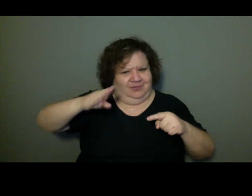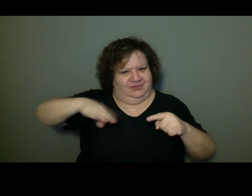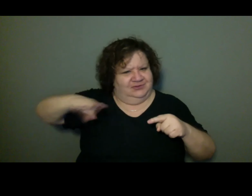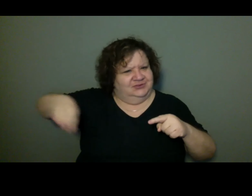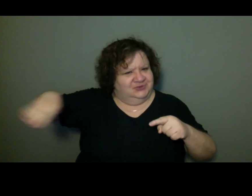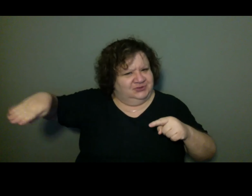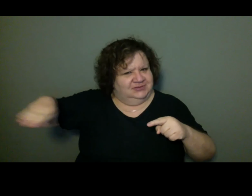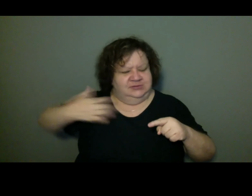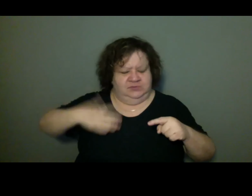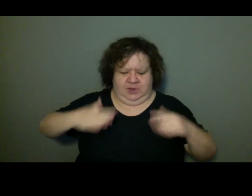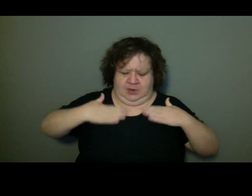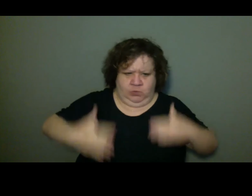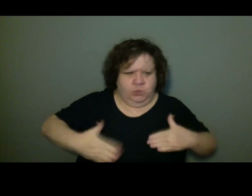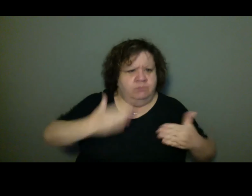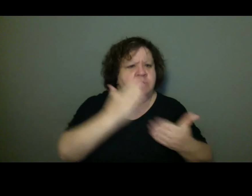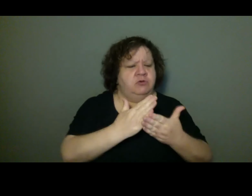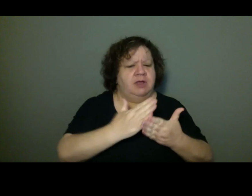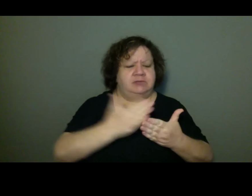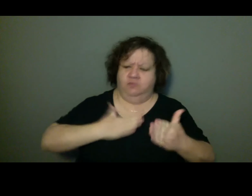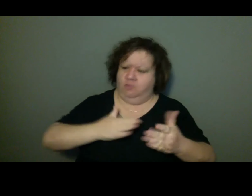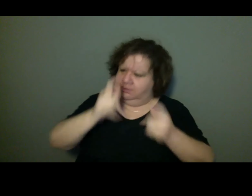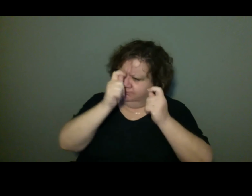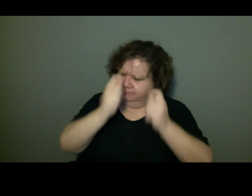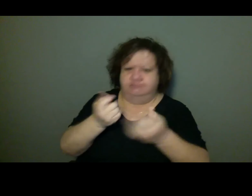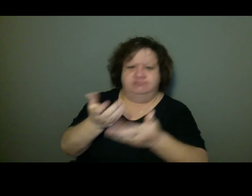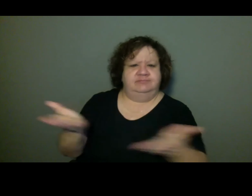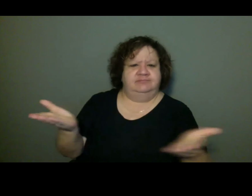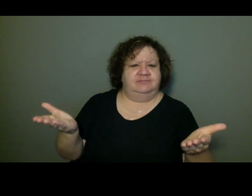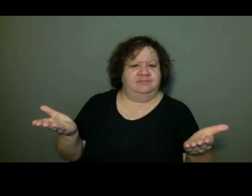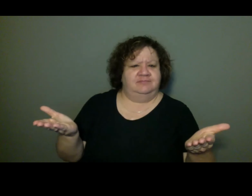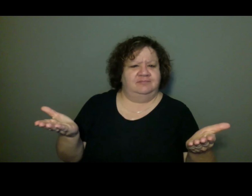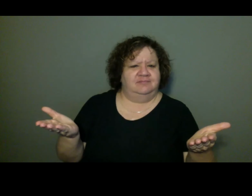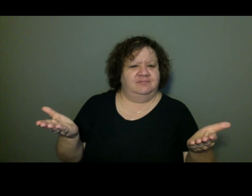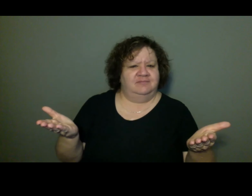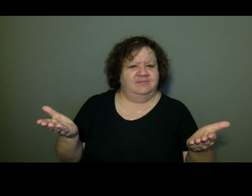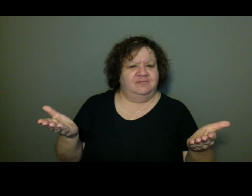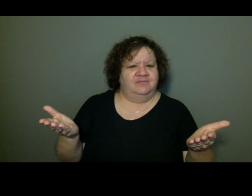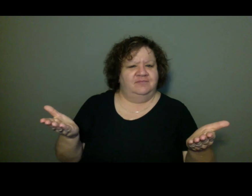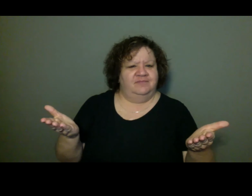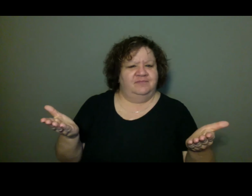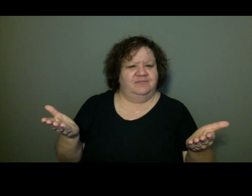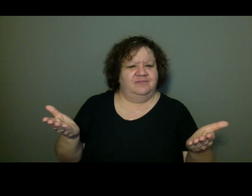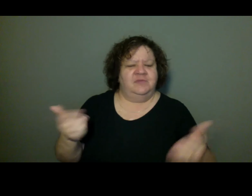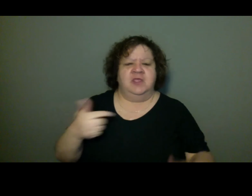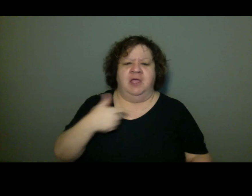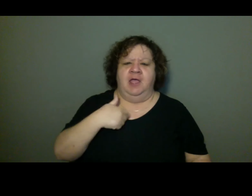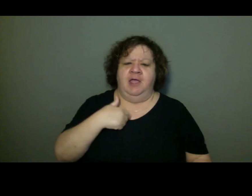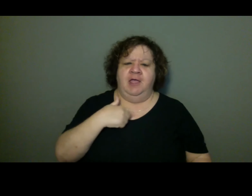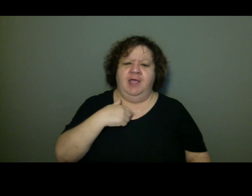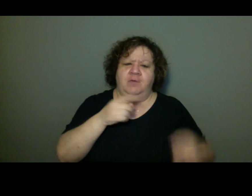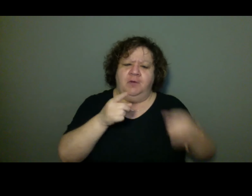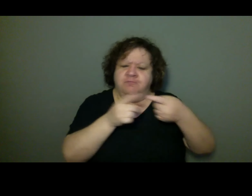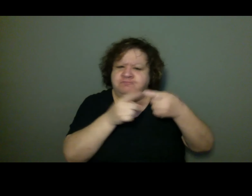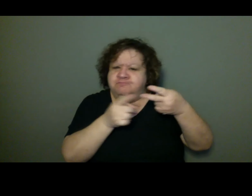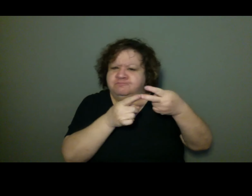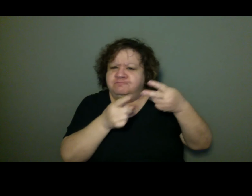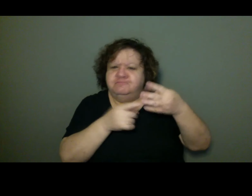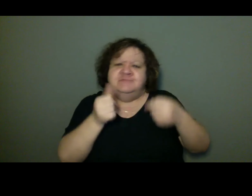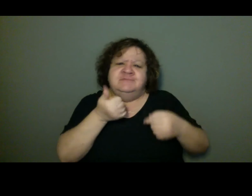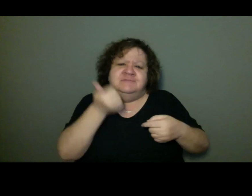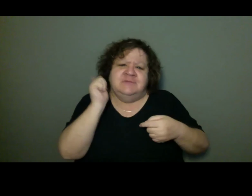Ahora me gustaría brevemente destacar sobre todo los temas principales de los